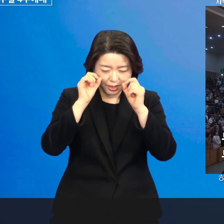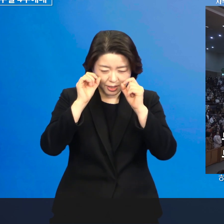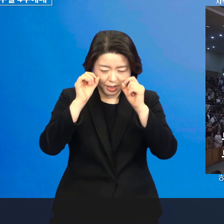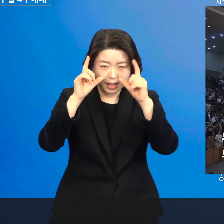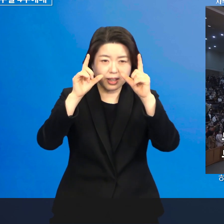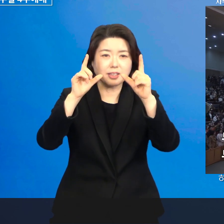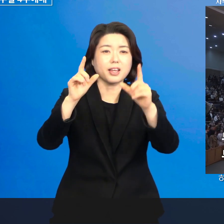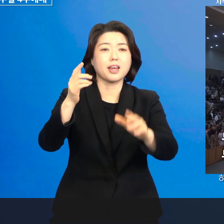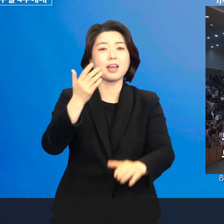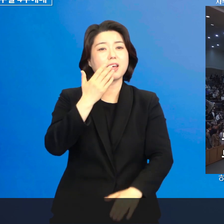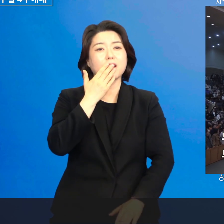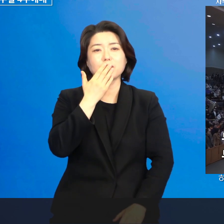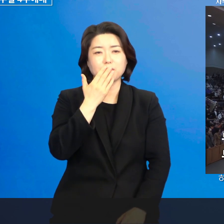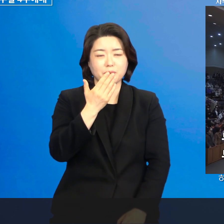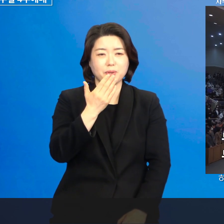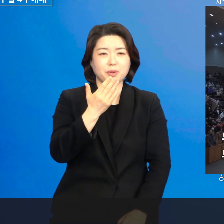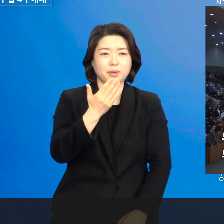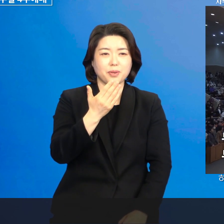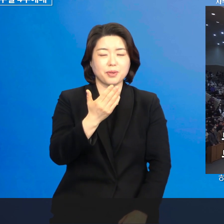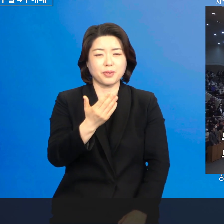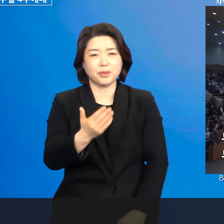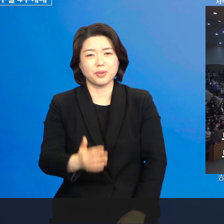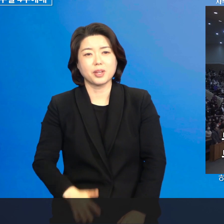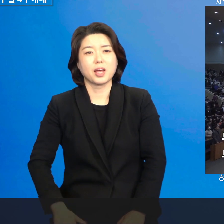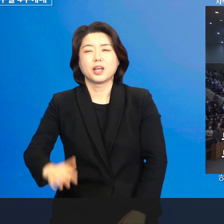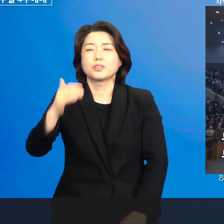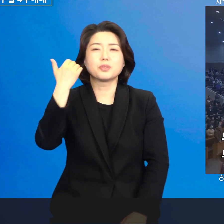지혜를 깨닫고